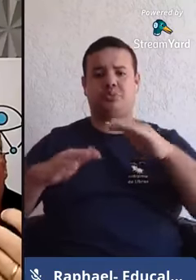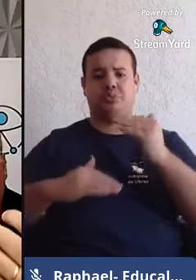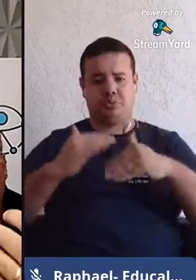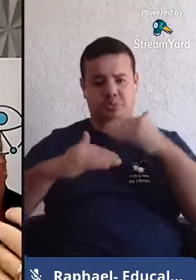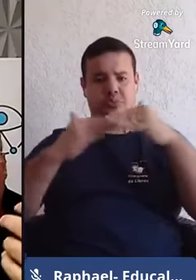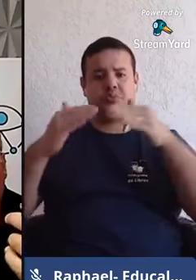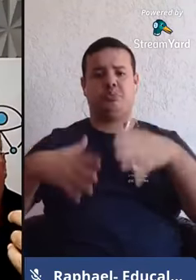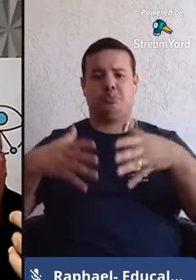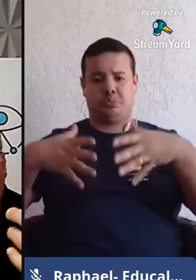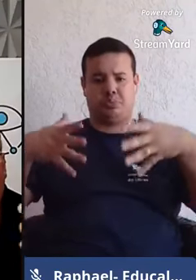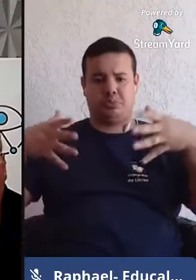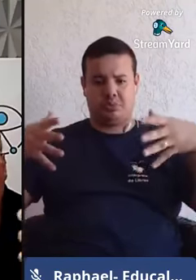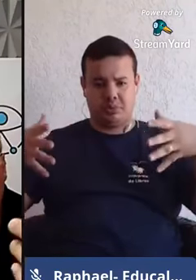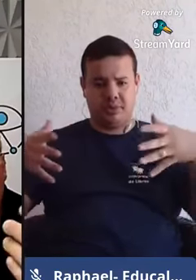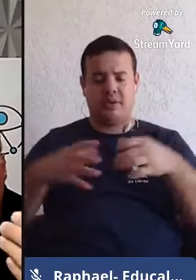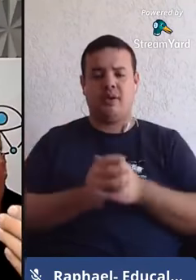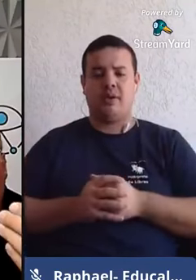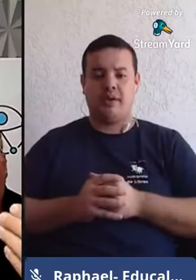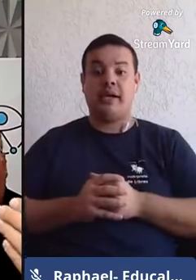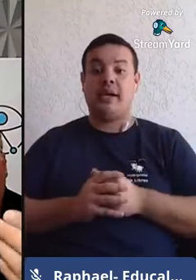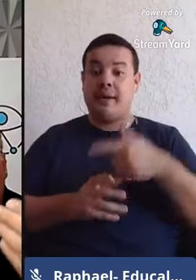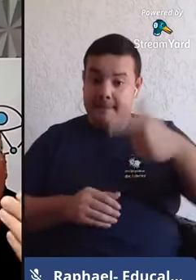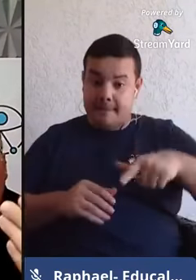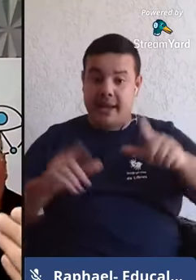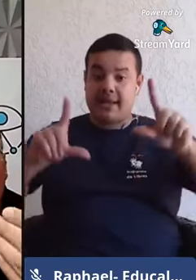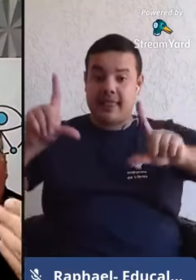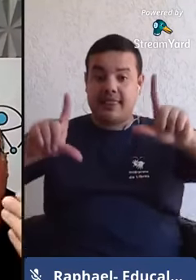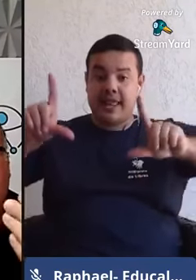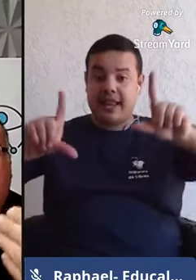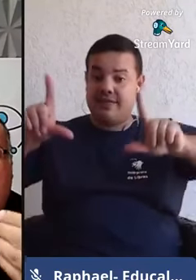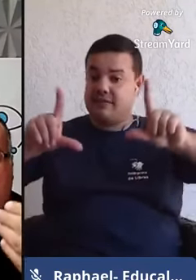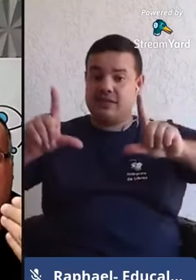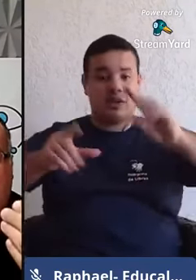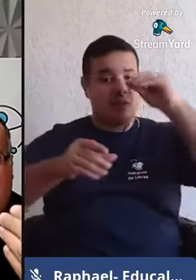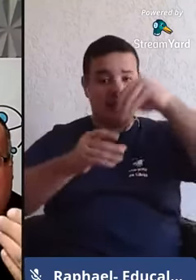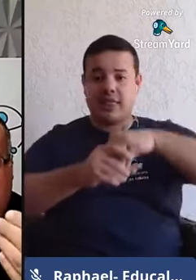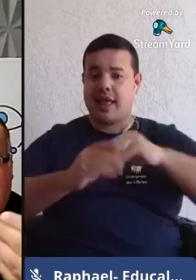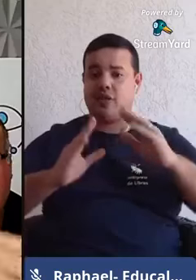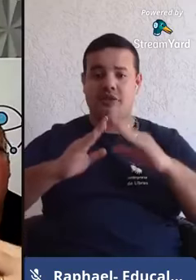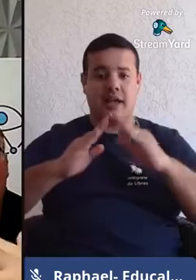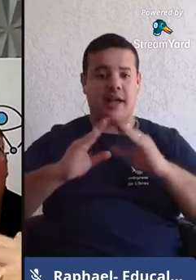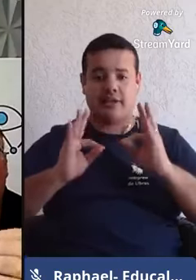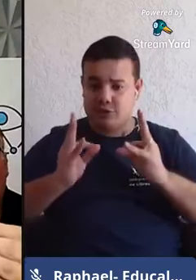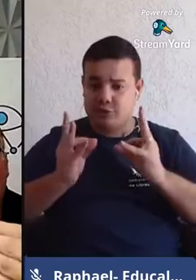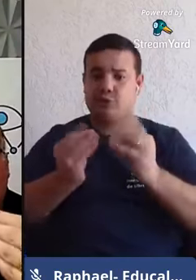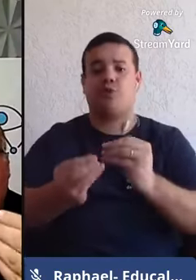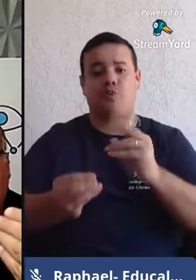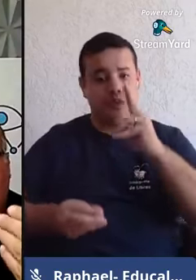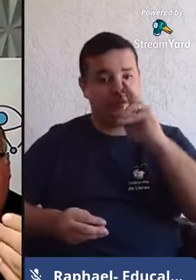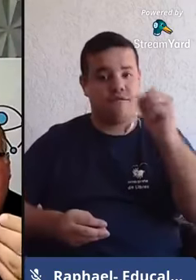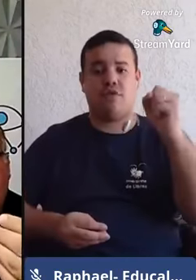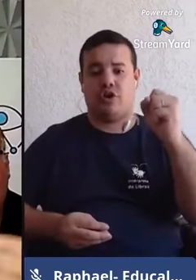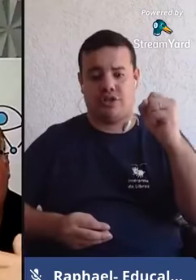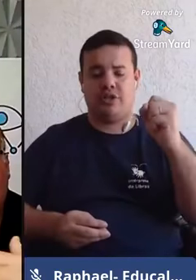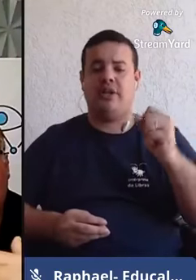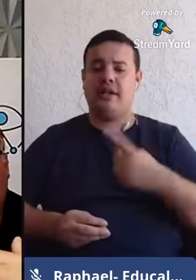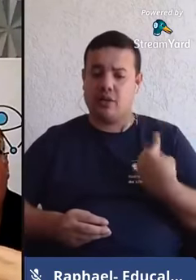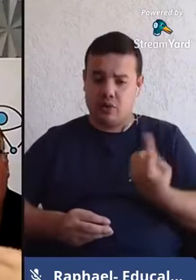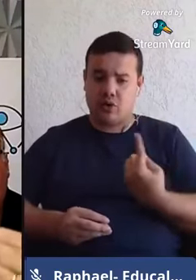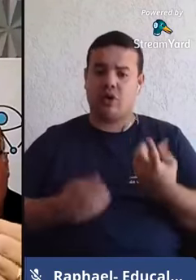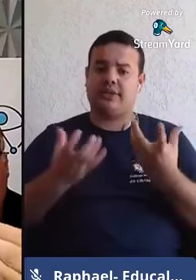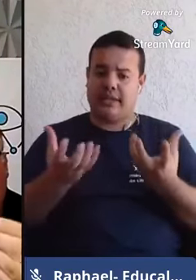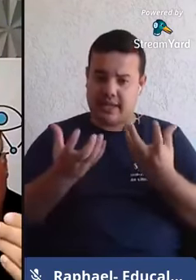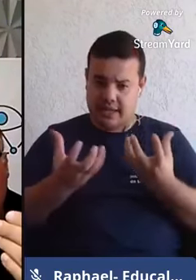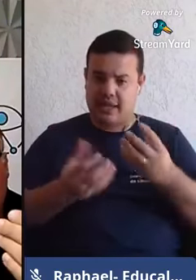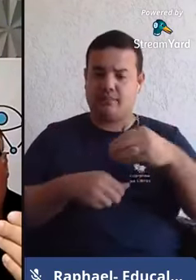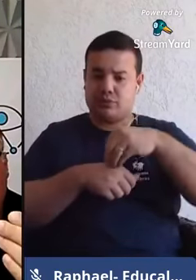essa ferramenta que é a televisão, que chega no lar de todo mundo e chega com muita força. Então, a gente quer levar a